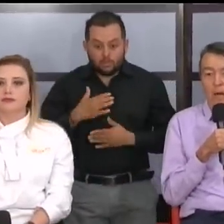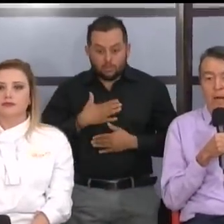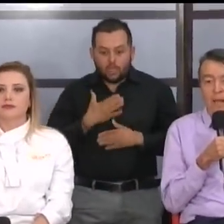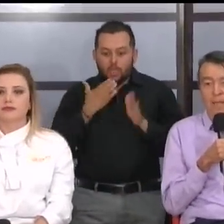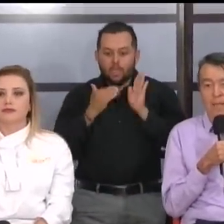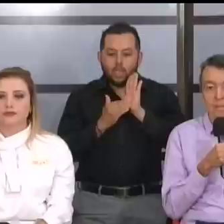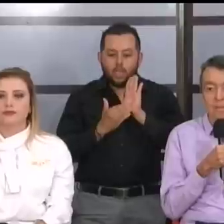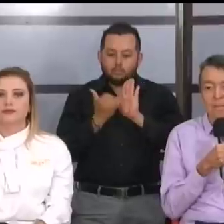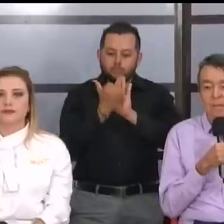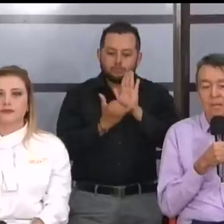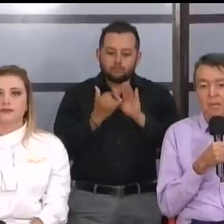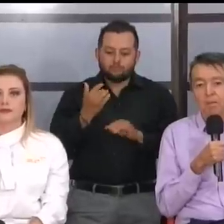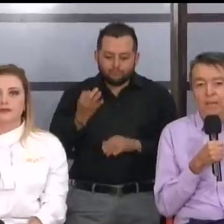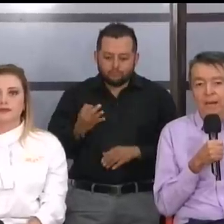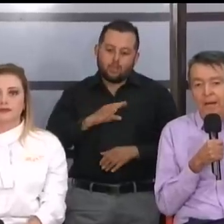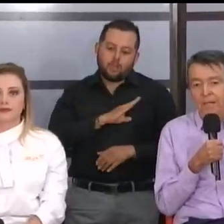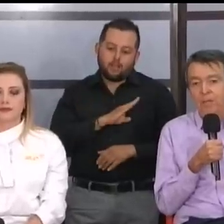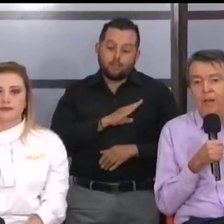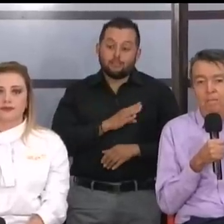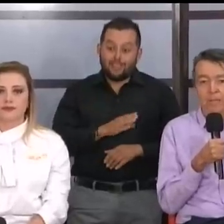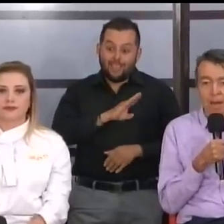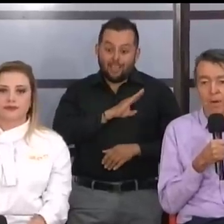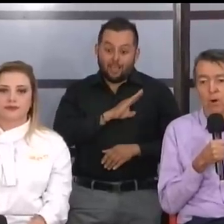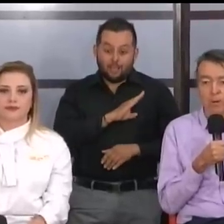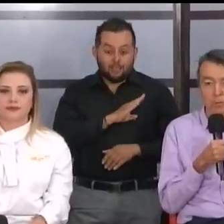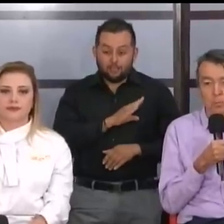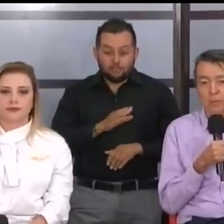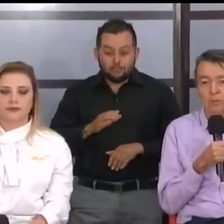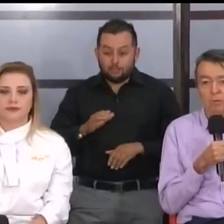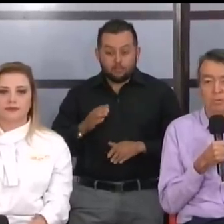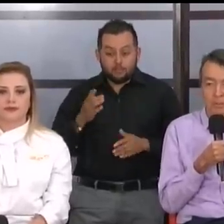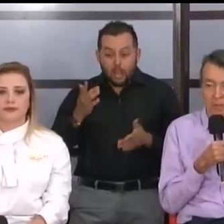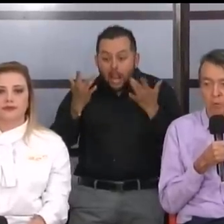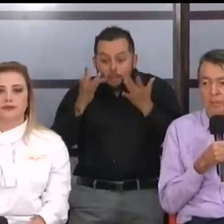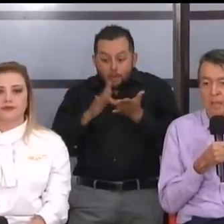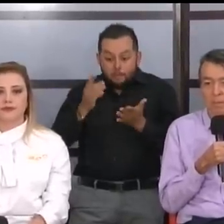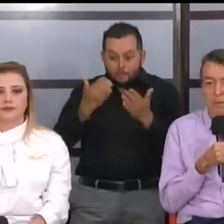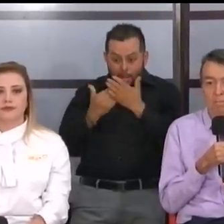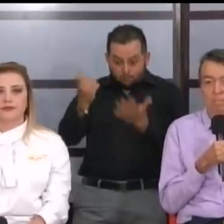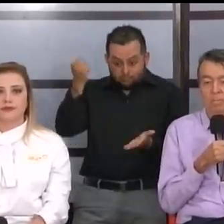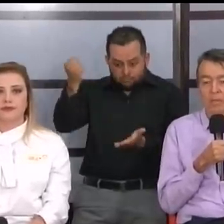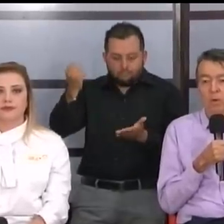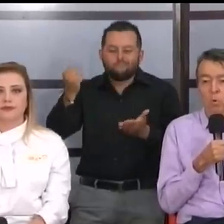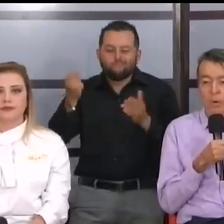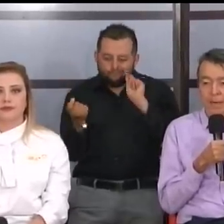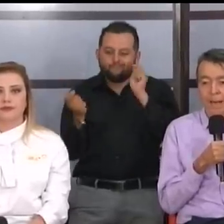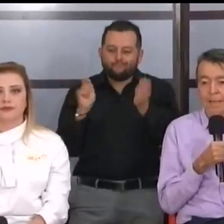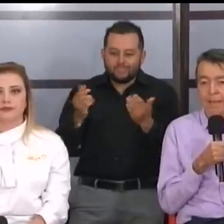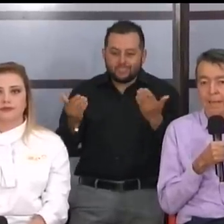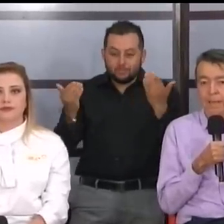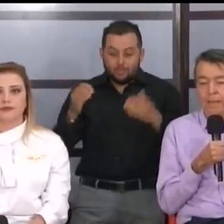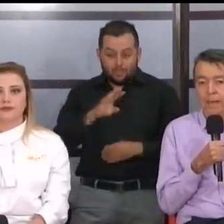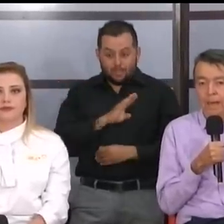ejemplo es el alcalde. Después de que el alcalde no le meta la mano al presupuesto, las cosas cambian. Un alcalde que